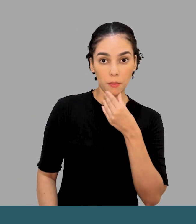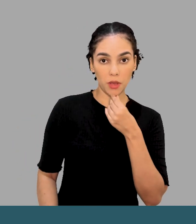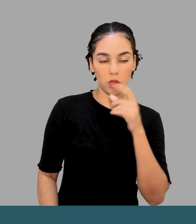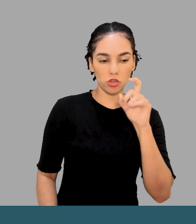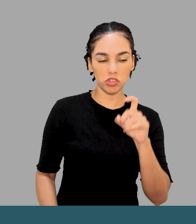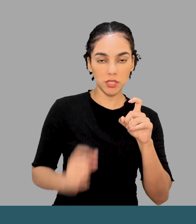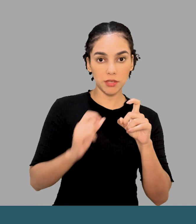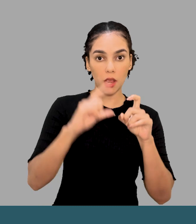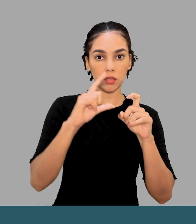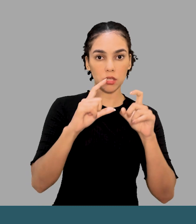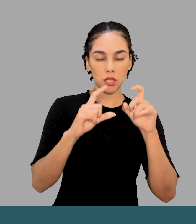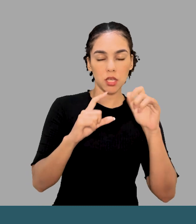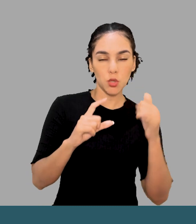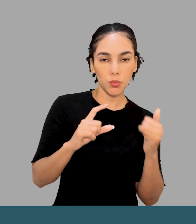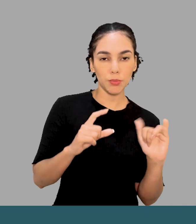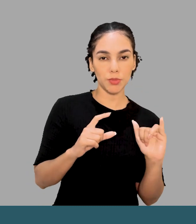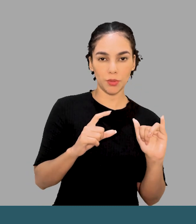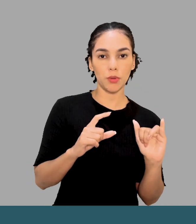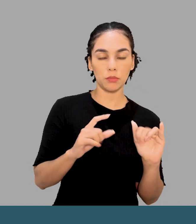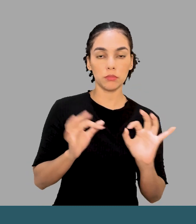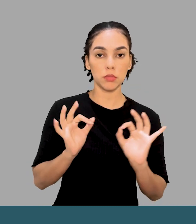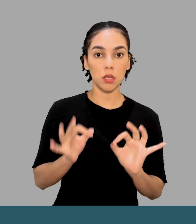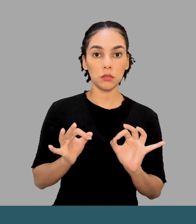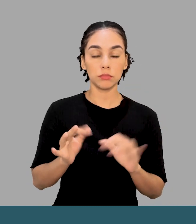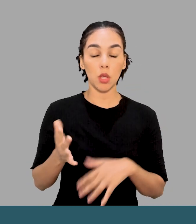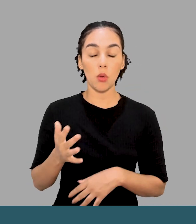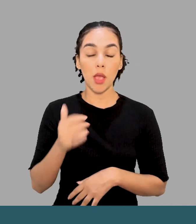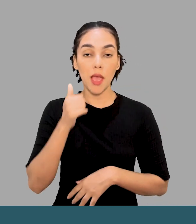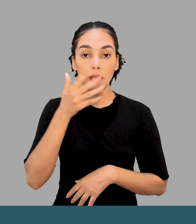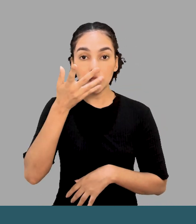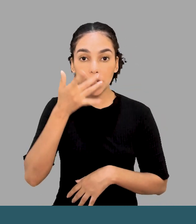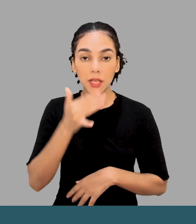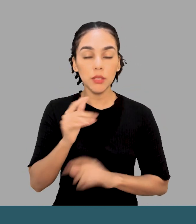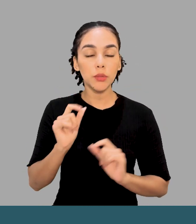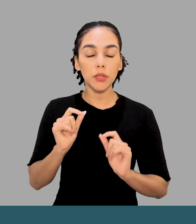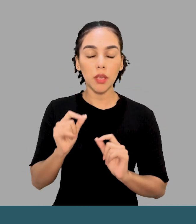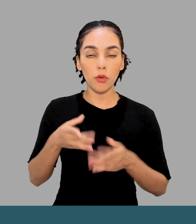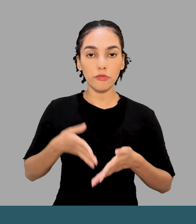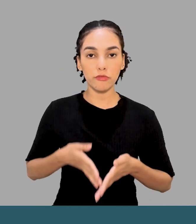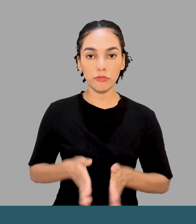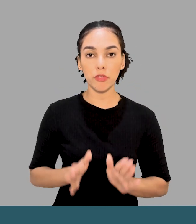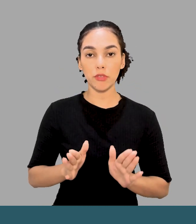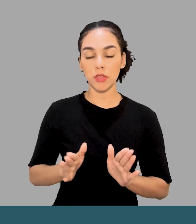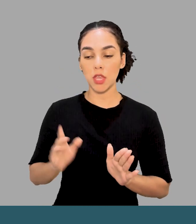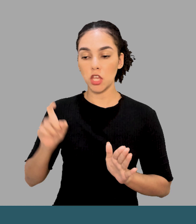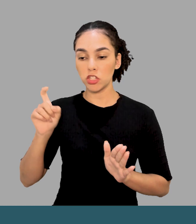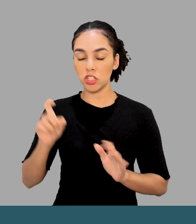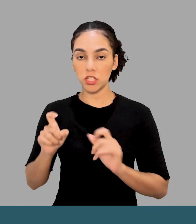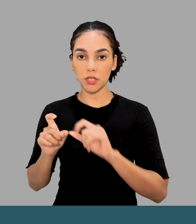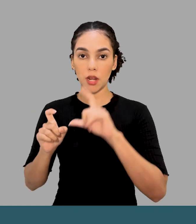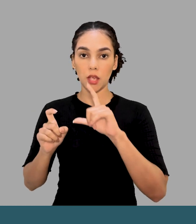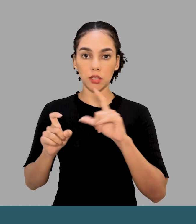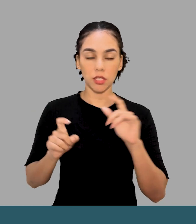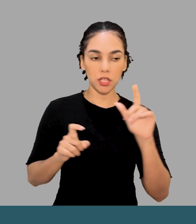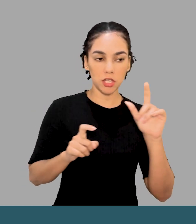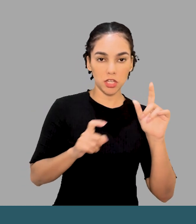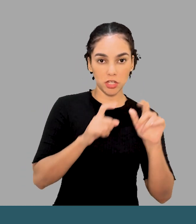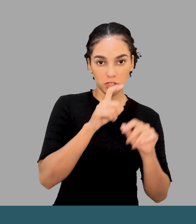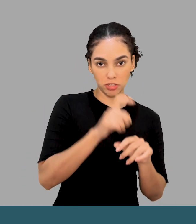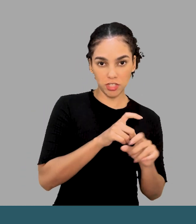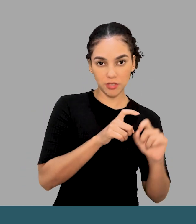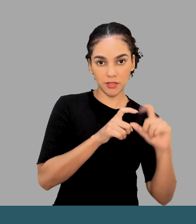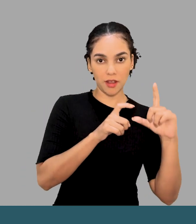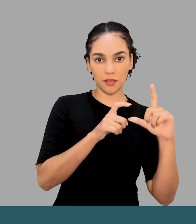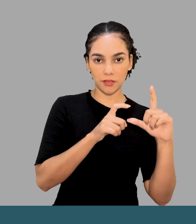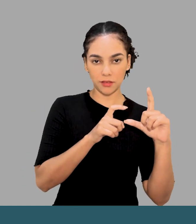as crianças? X grande da mamãe, X grande do papai. Uma menina normal. X pequenininho da mamãe com